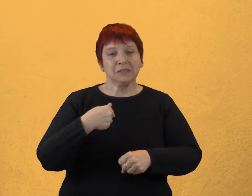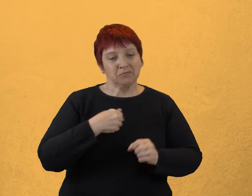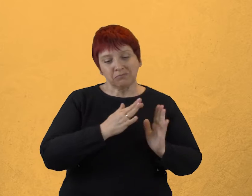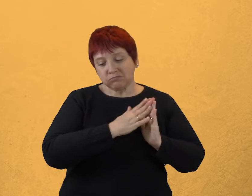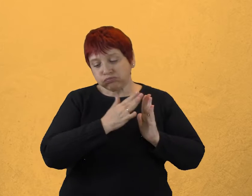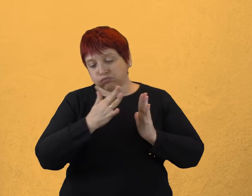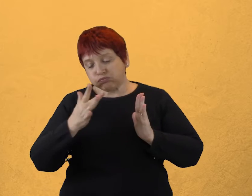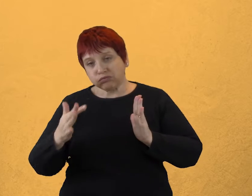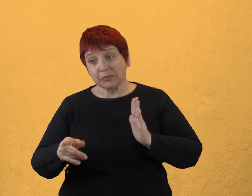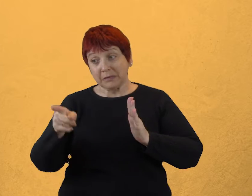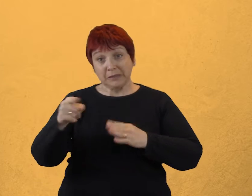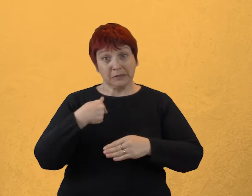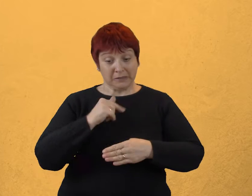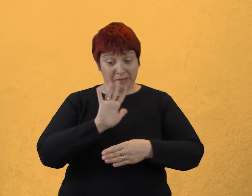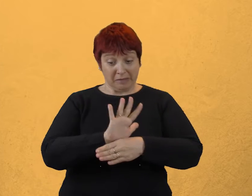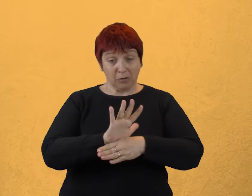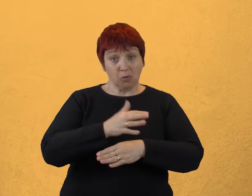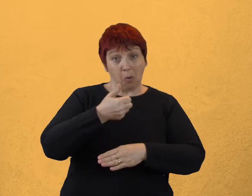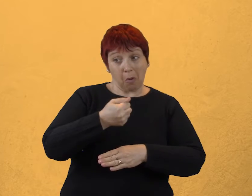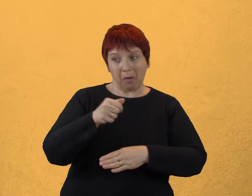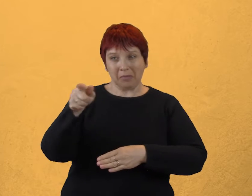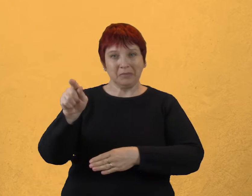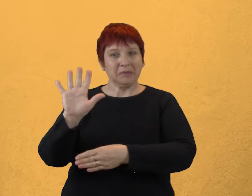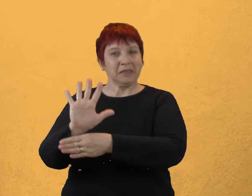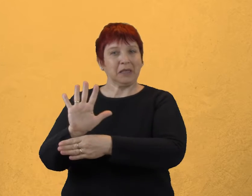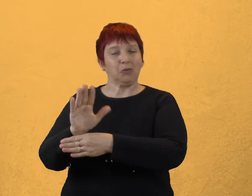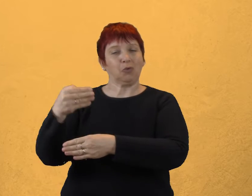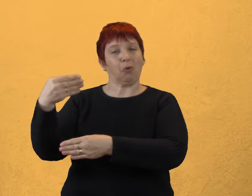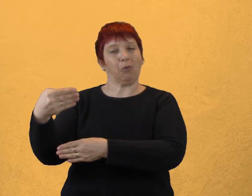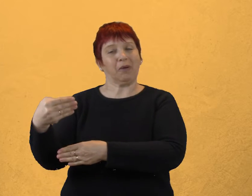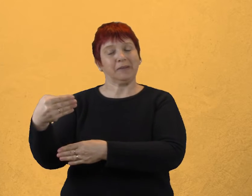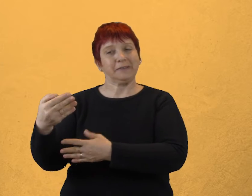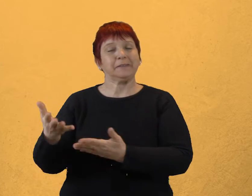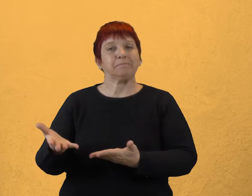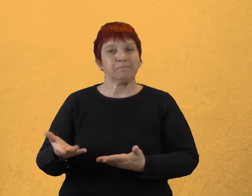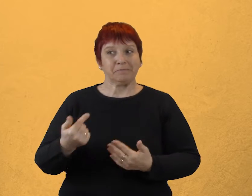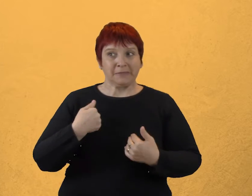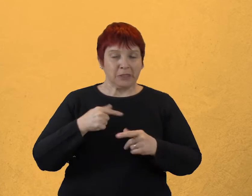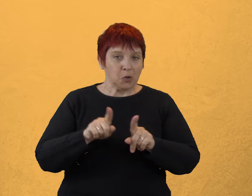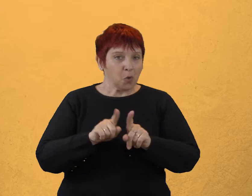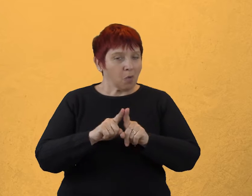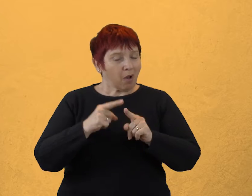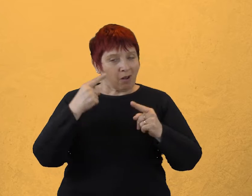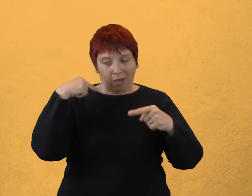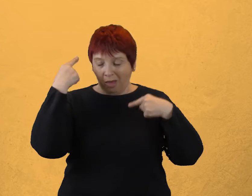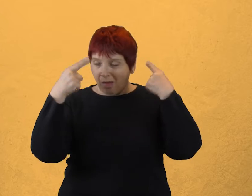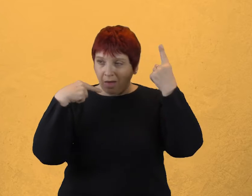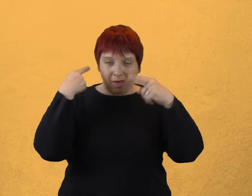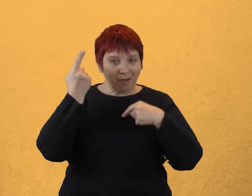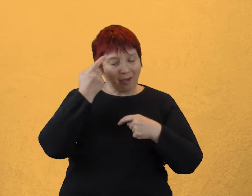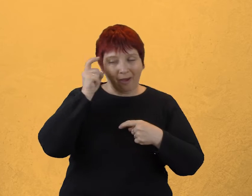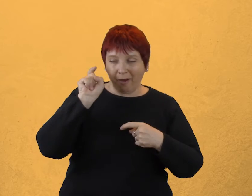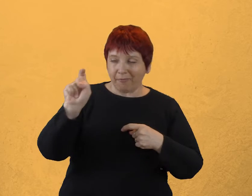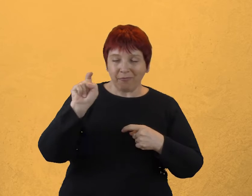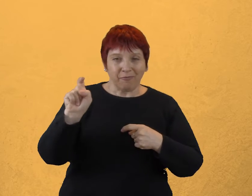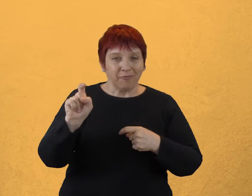quinto B, debo reconocer que me tiene loco de amor. Bueno, loco. Lo que se dice loco quizás